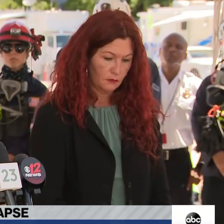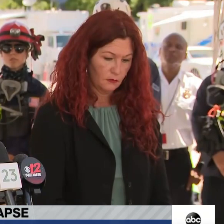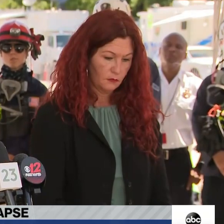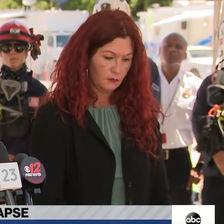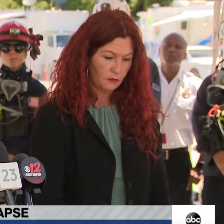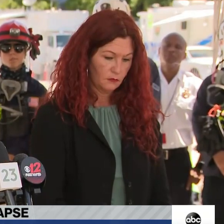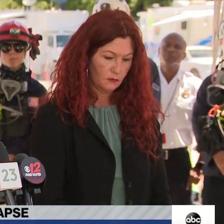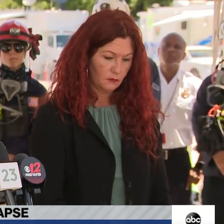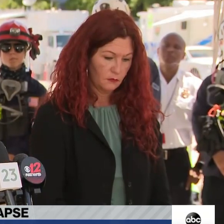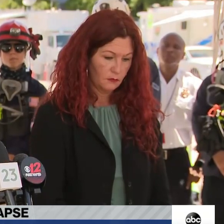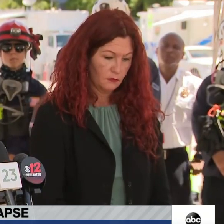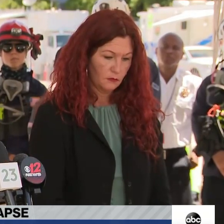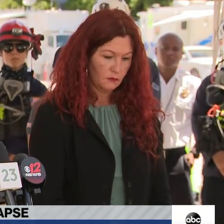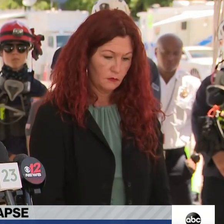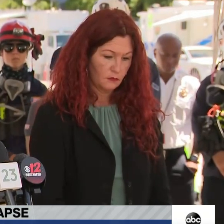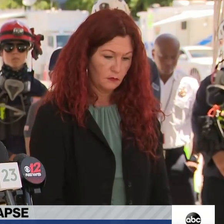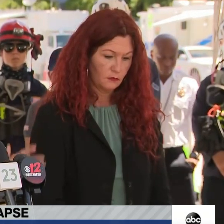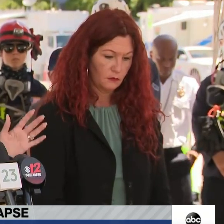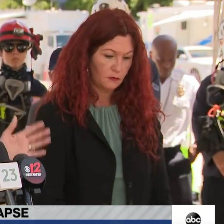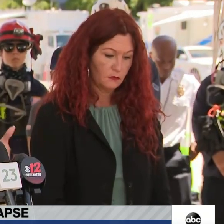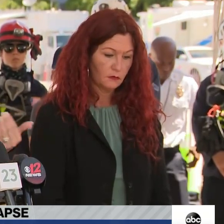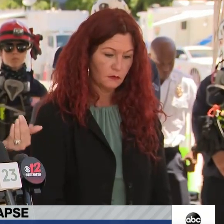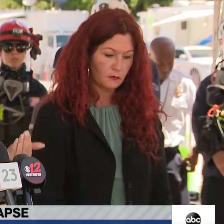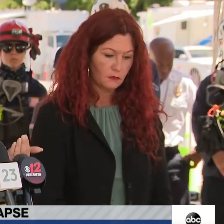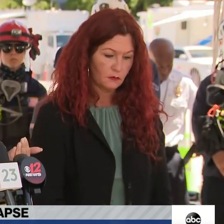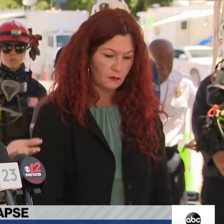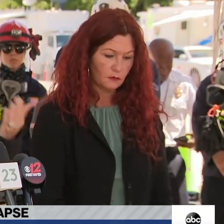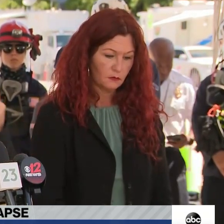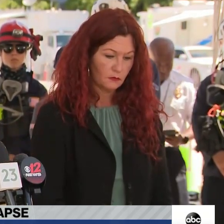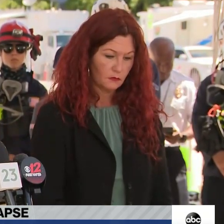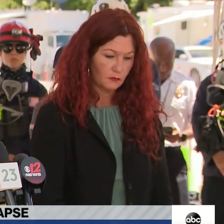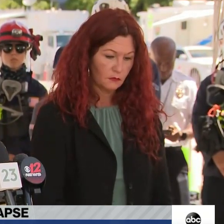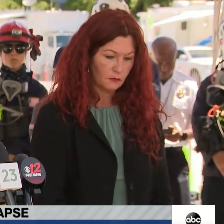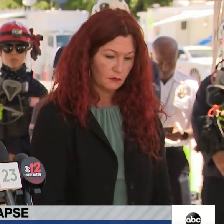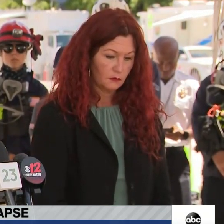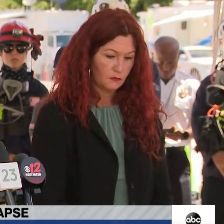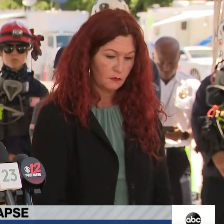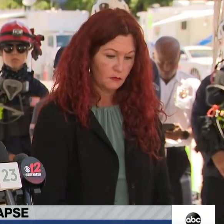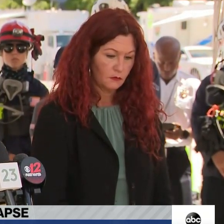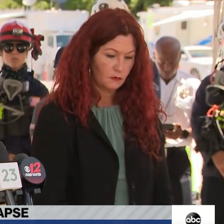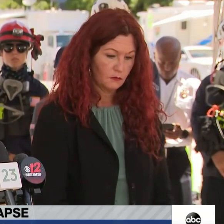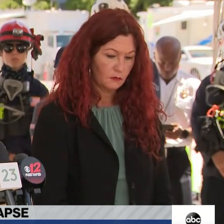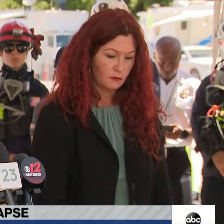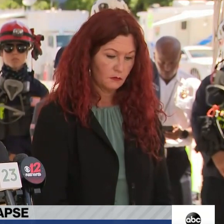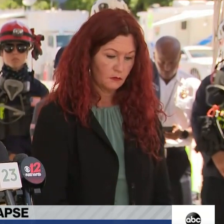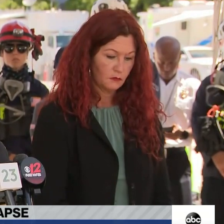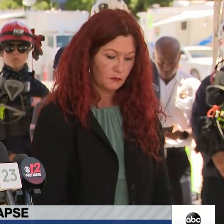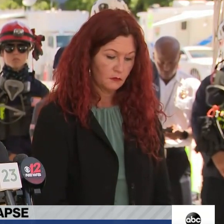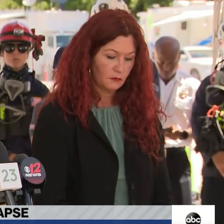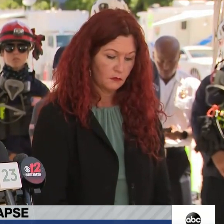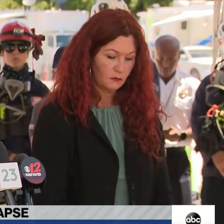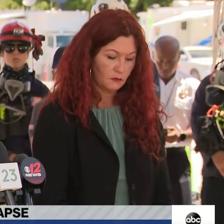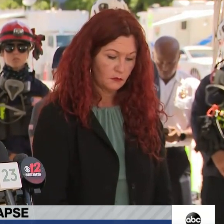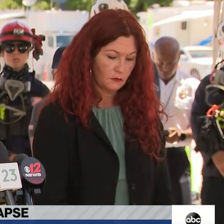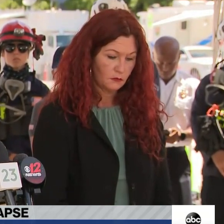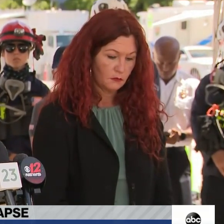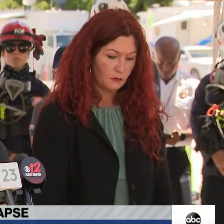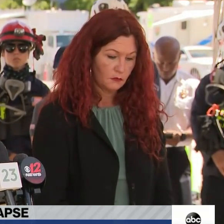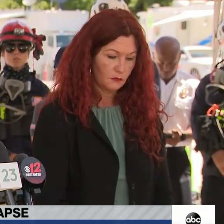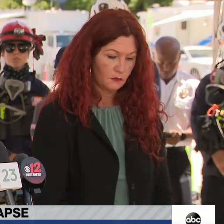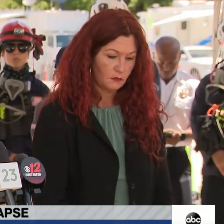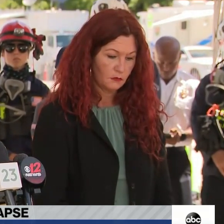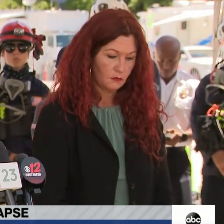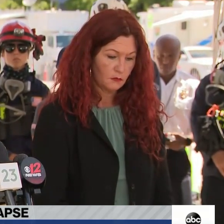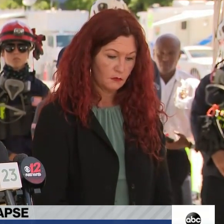ejecutiva. Obviamente, si cambia la trayectoria, podemos incluir y quitar condados de la lista. También debido a